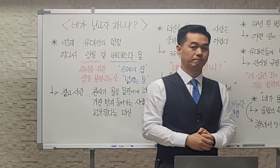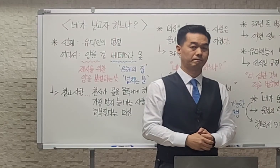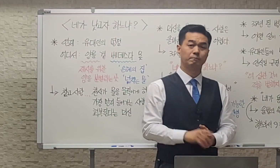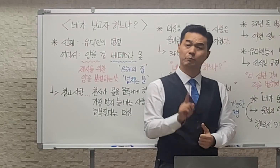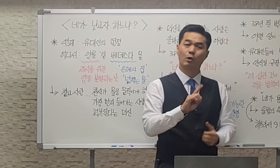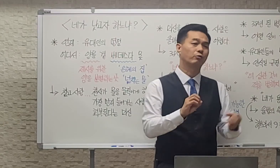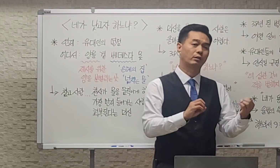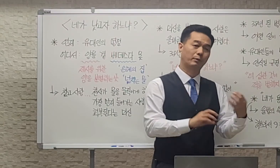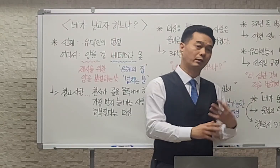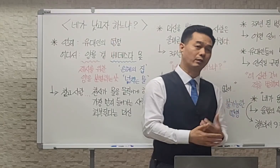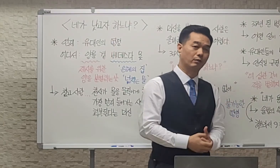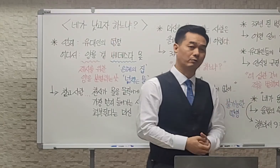뭐라고 대답해야 될까요?